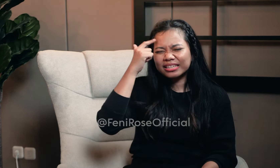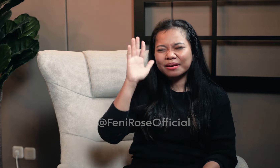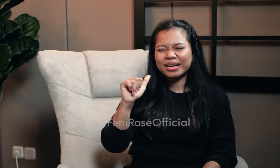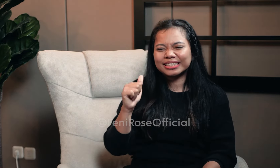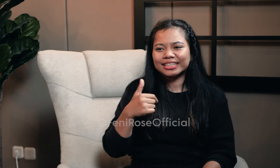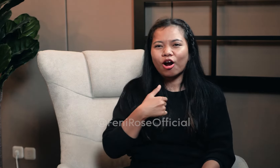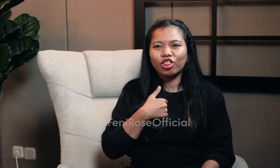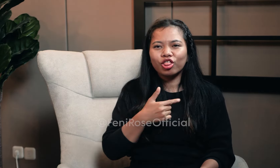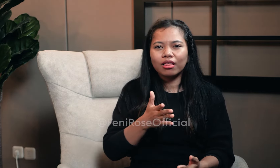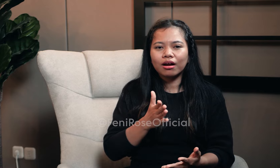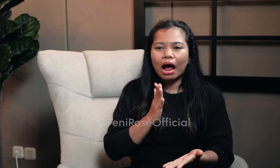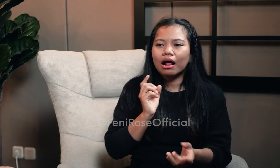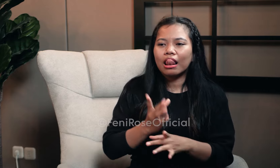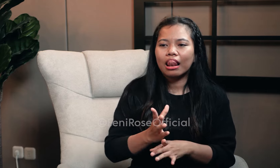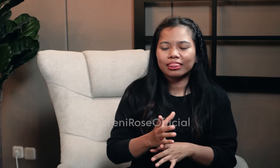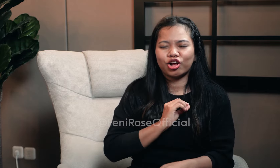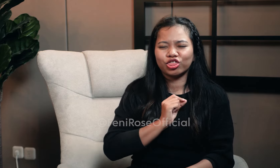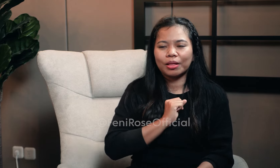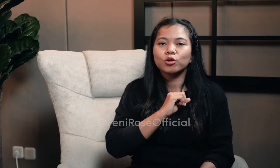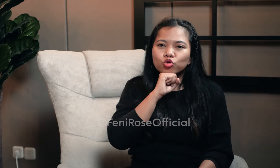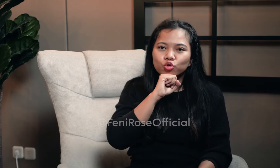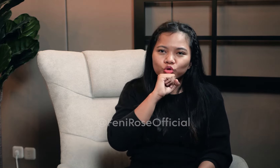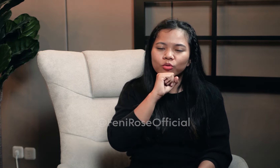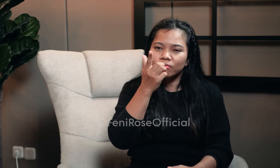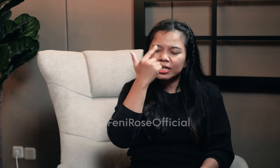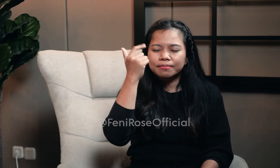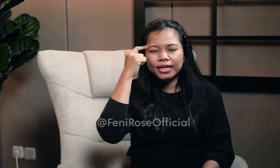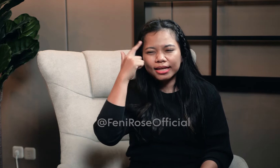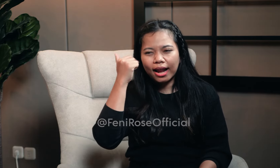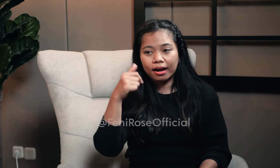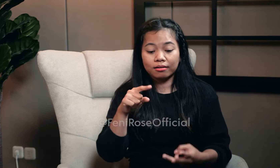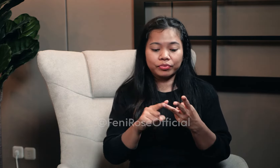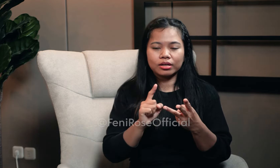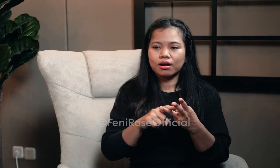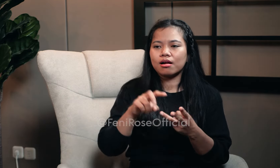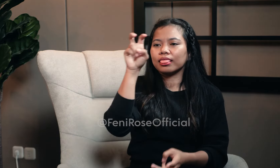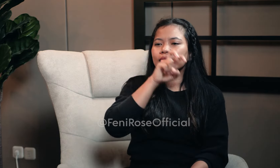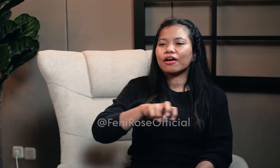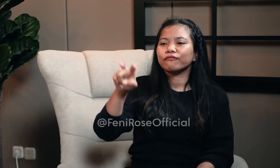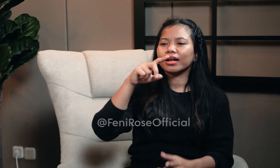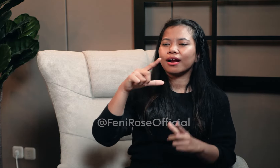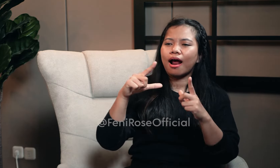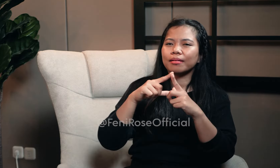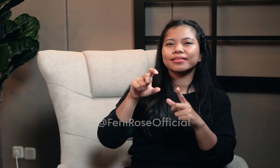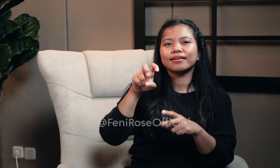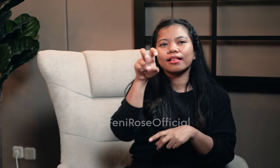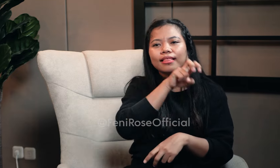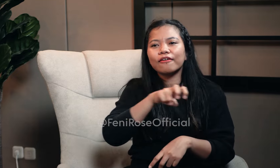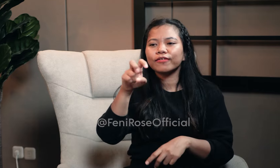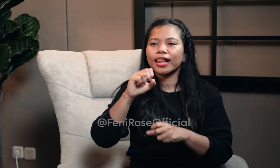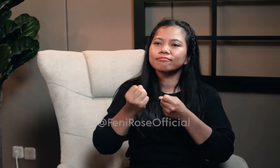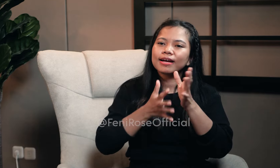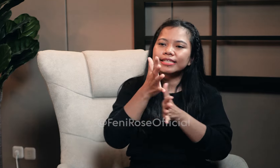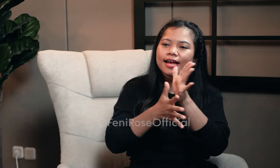saya masih belajar mengenai kayak gitu takut gagal seperti tapi saya berusaha ingin belajar traveling